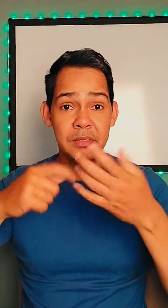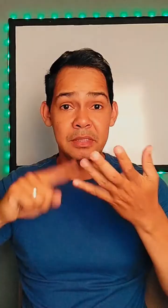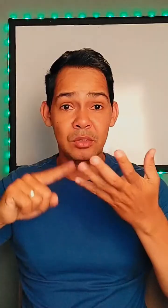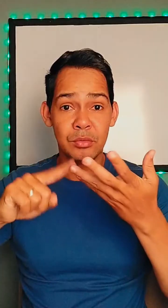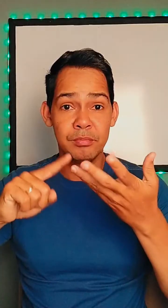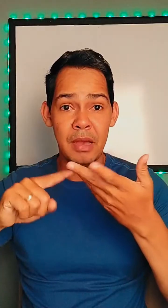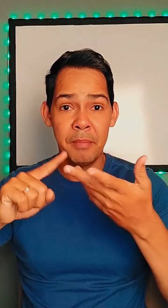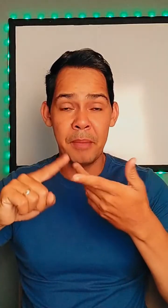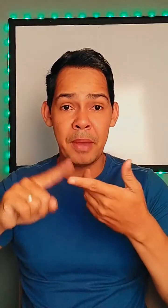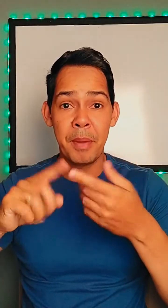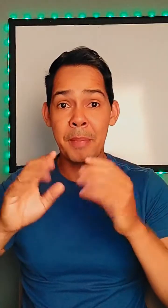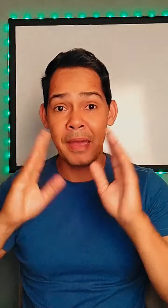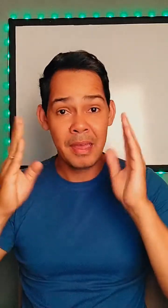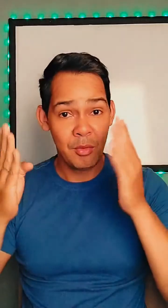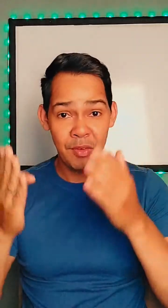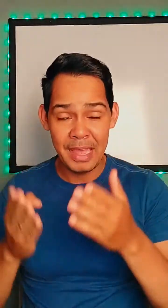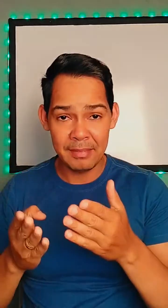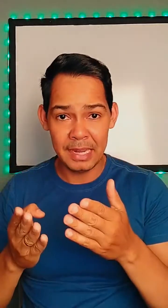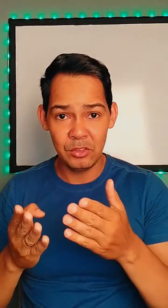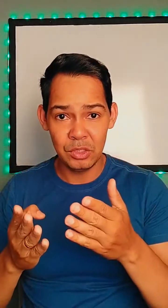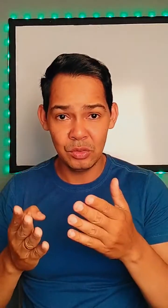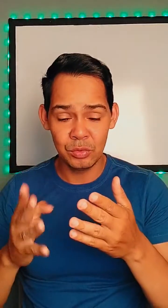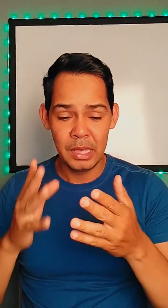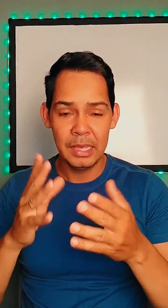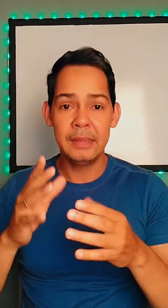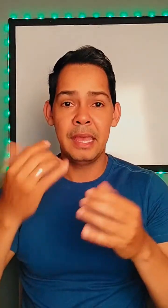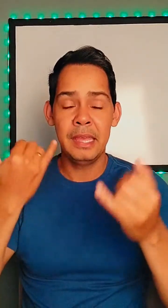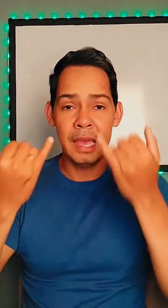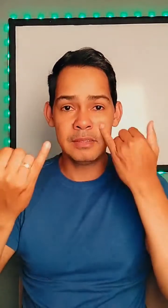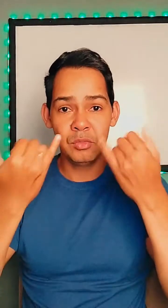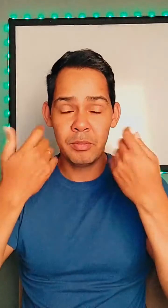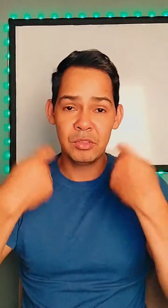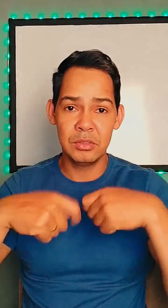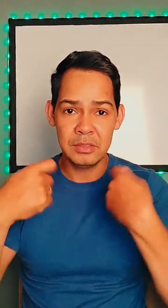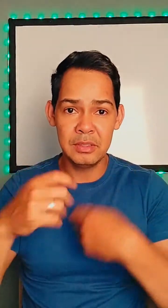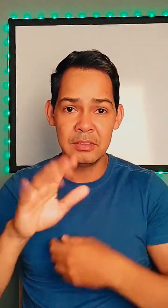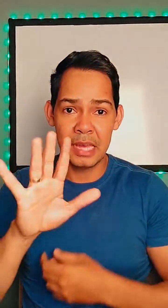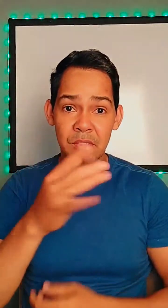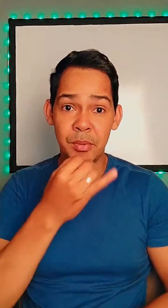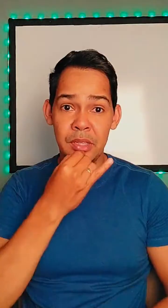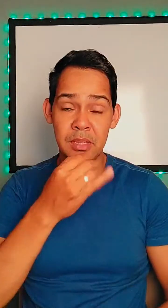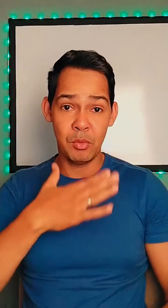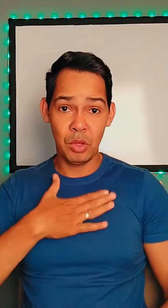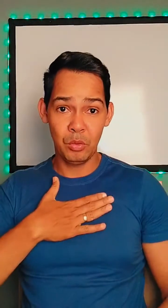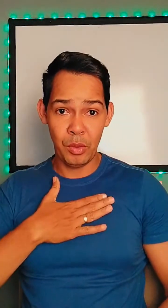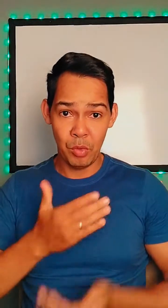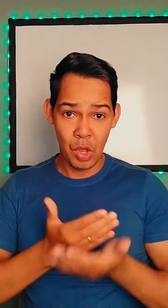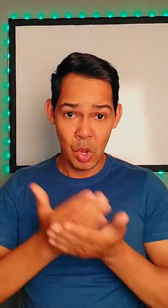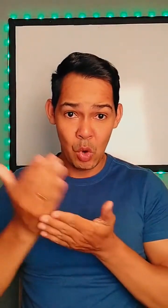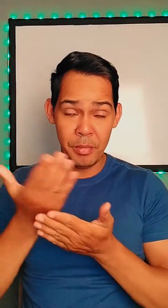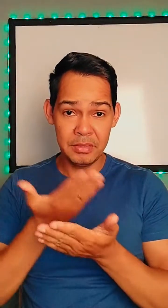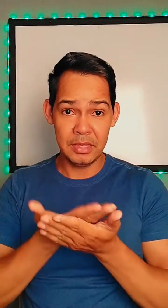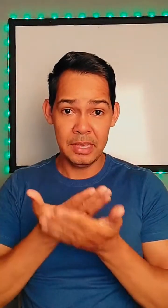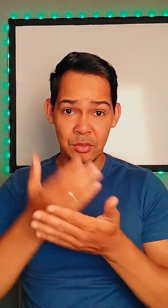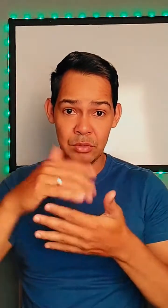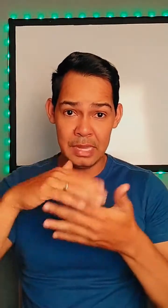preciso? Vai atrás disso e tenha as informações necessárias. Por exemplo, quando eu comecei a estudar